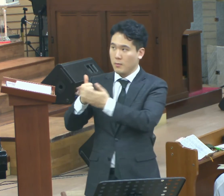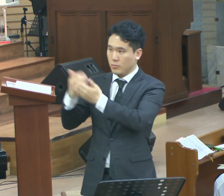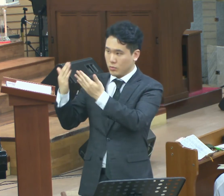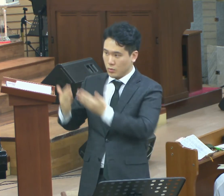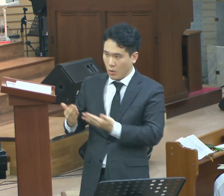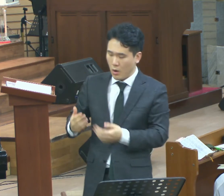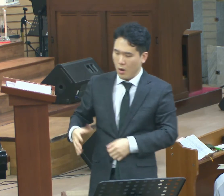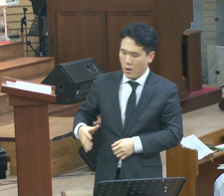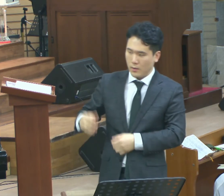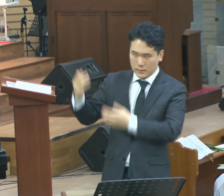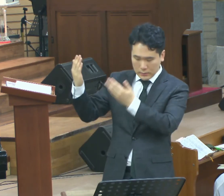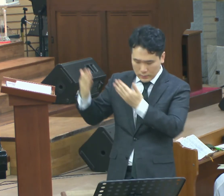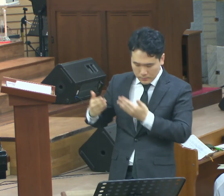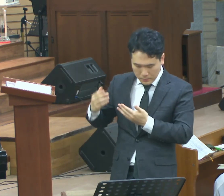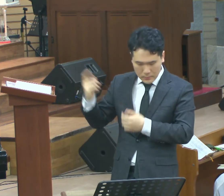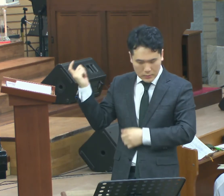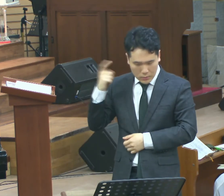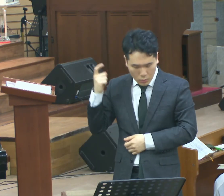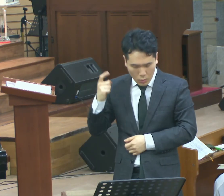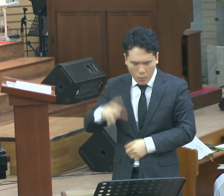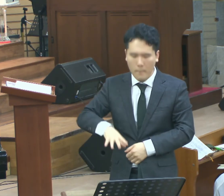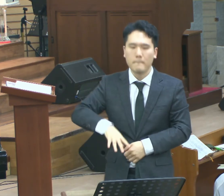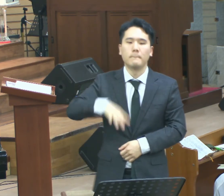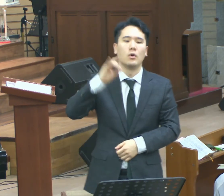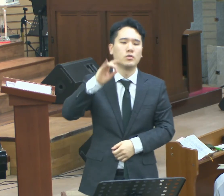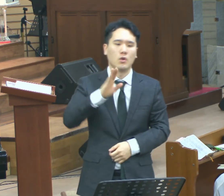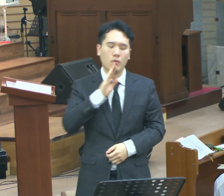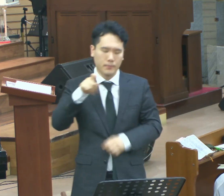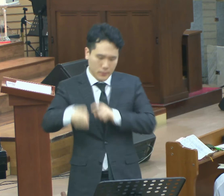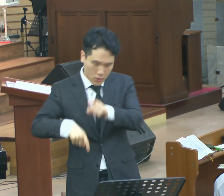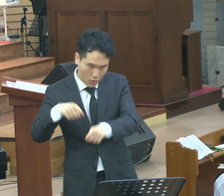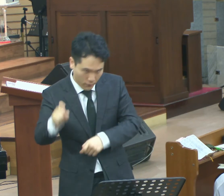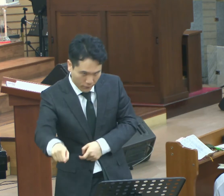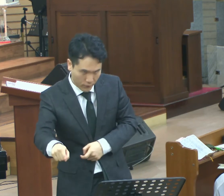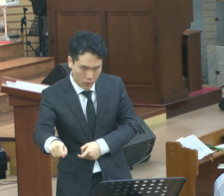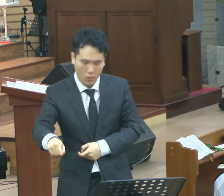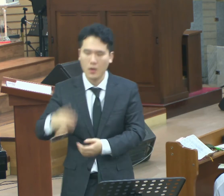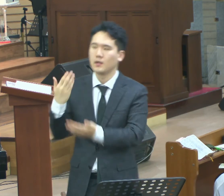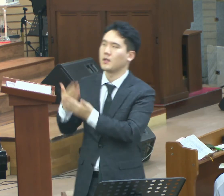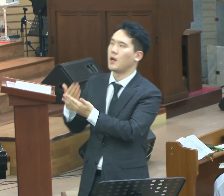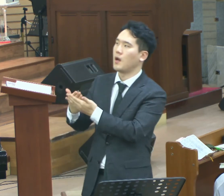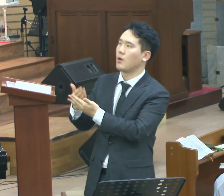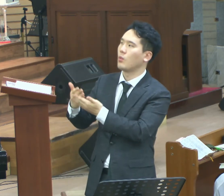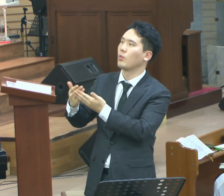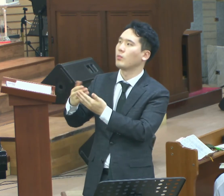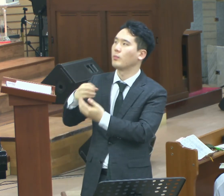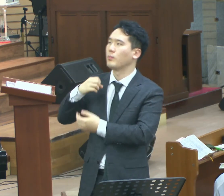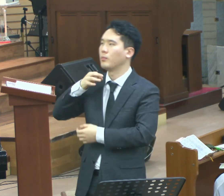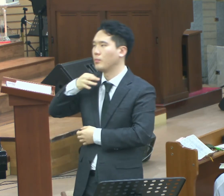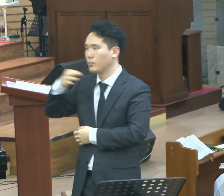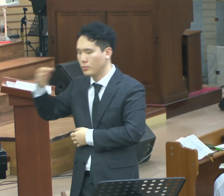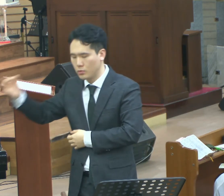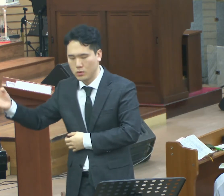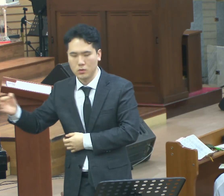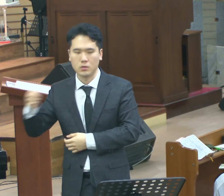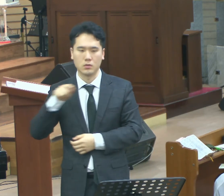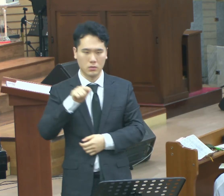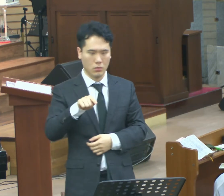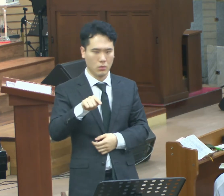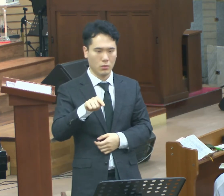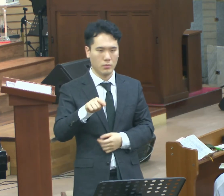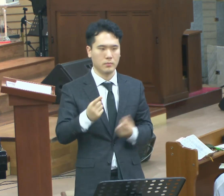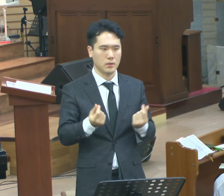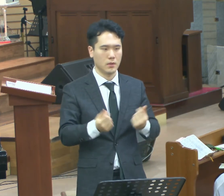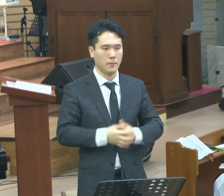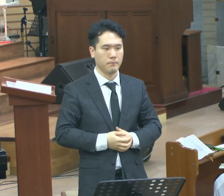힘과 능력들이 발견되고 있는 거죠. 성도 여러분, 이 세상을 살 때